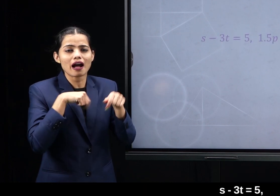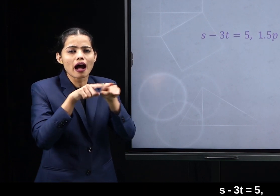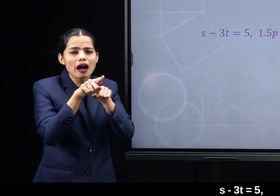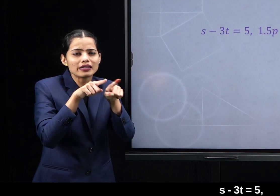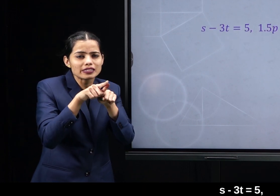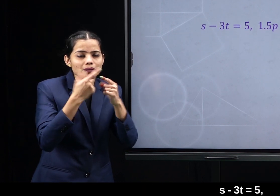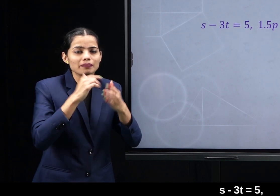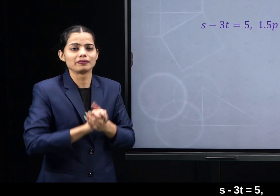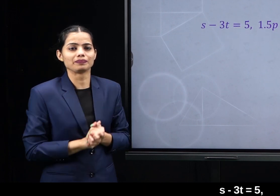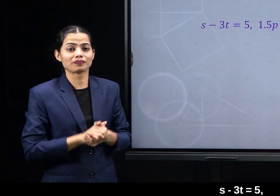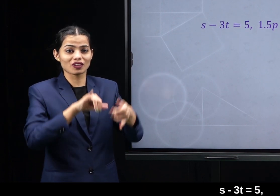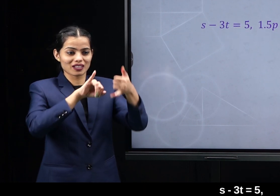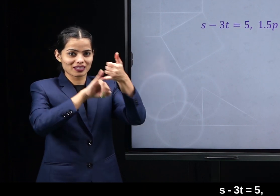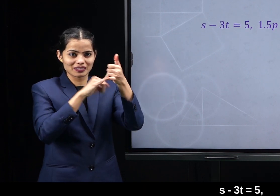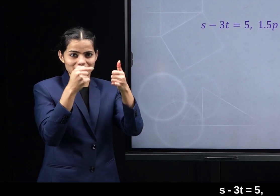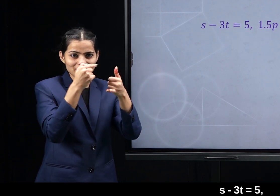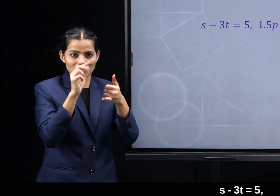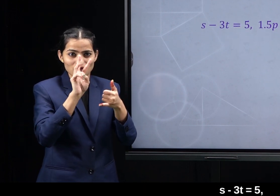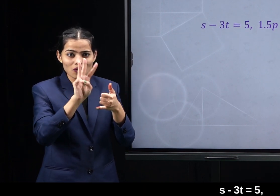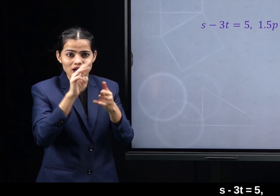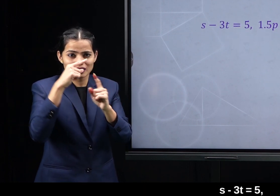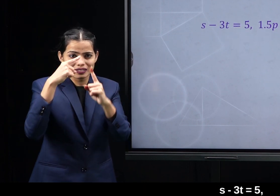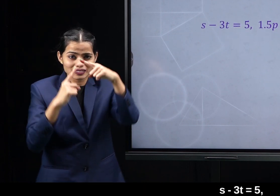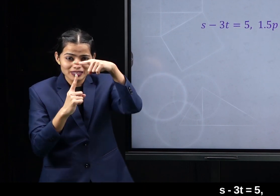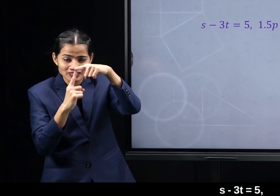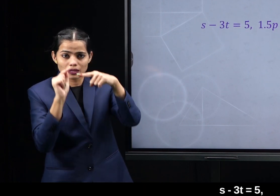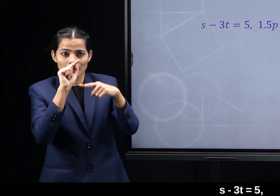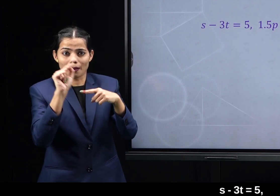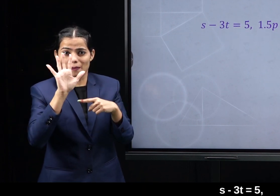s - 3t = 5.